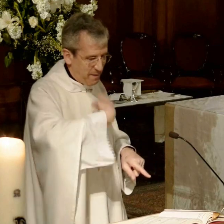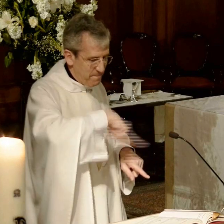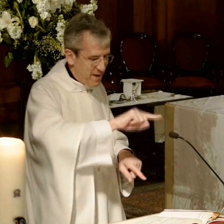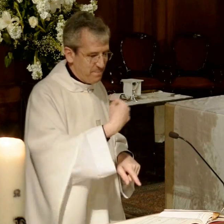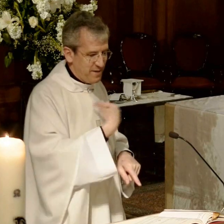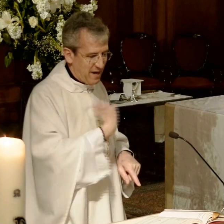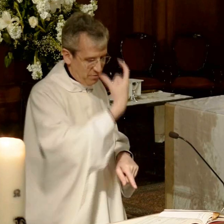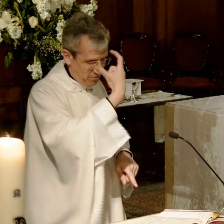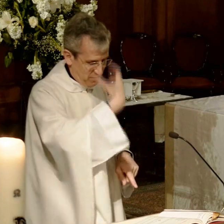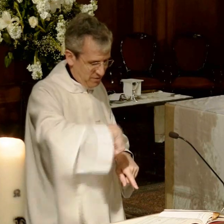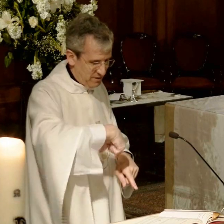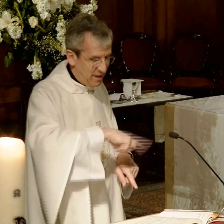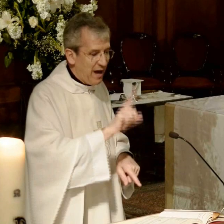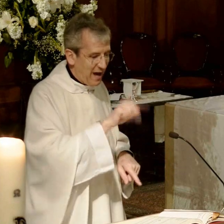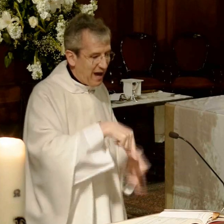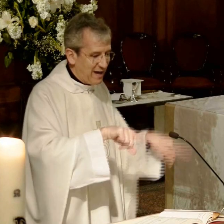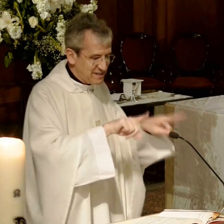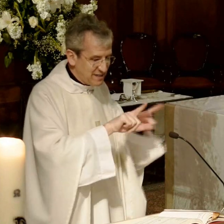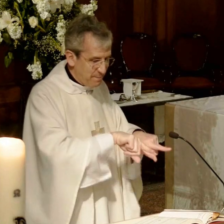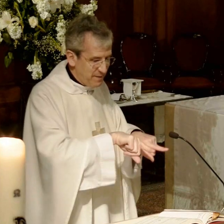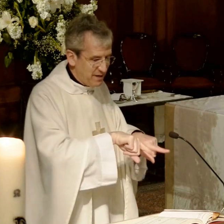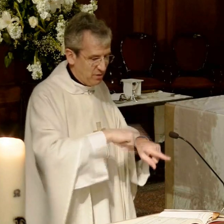me ha enviado, así también